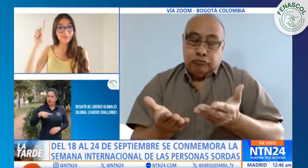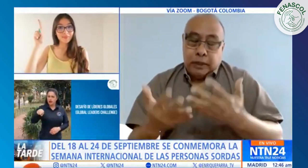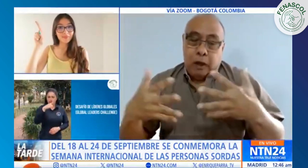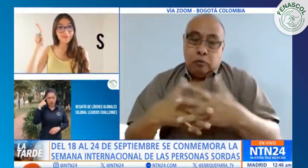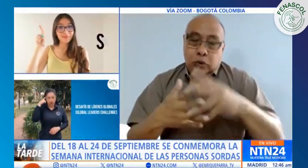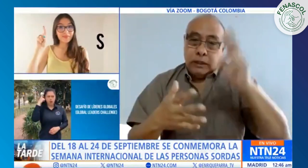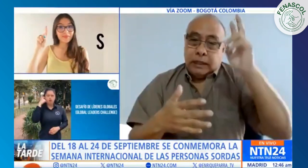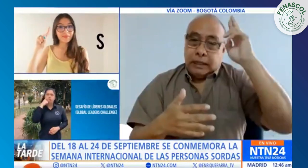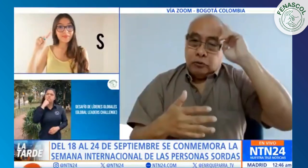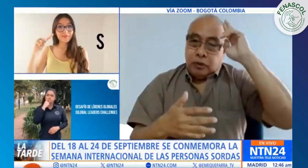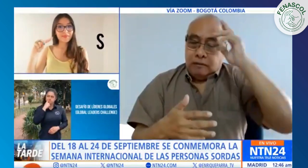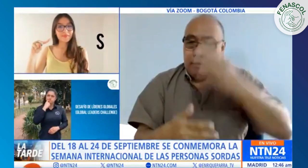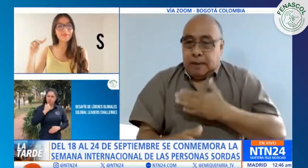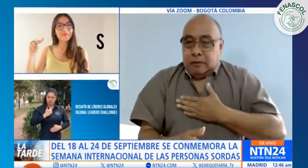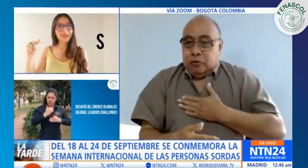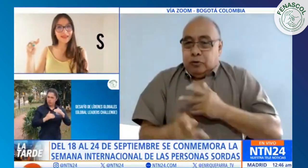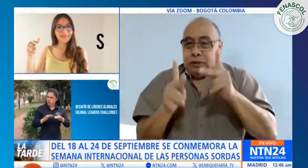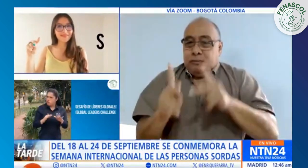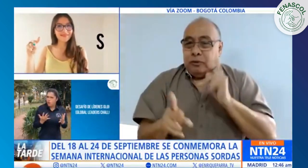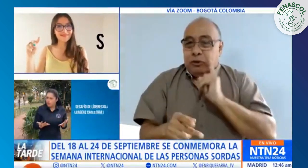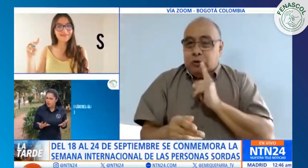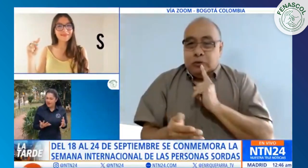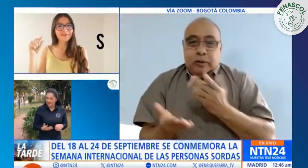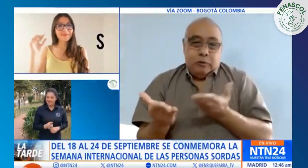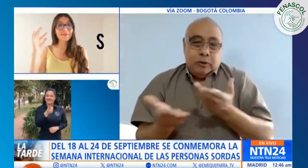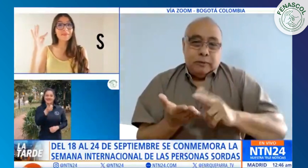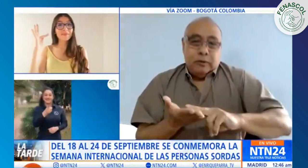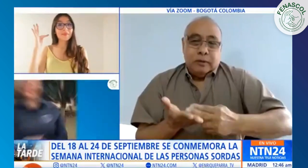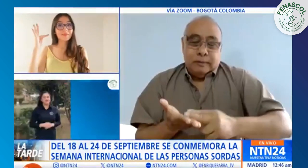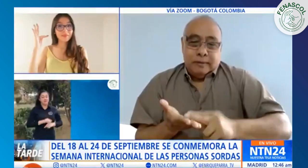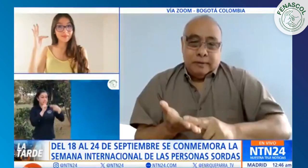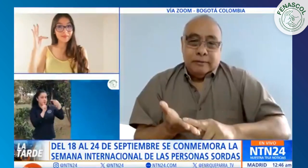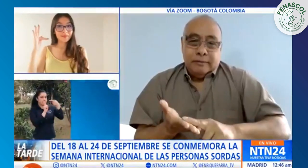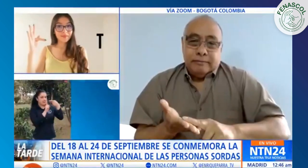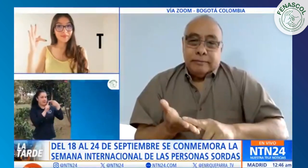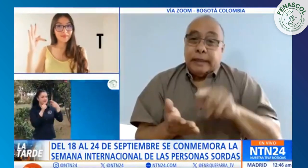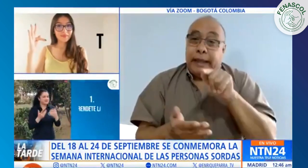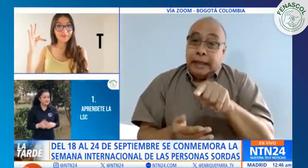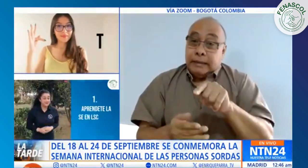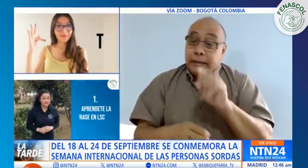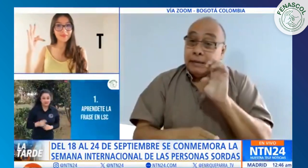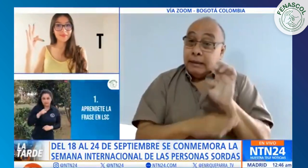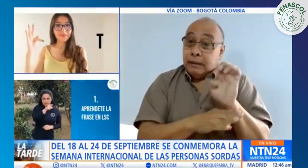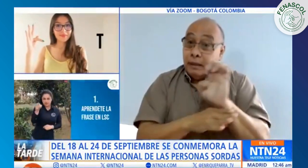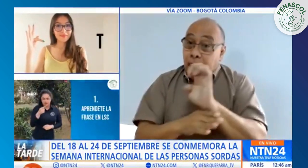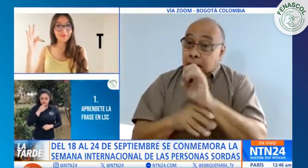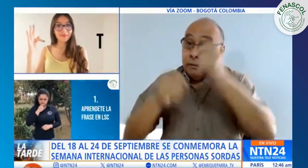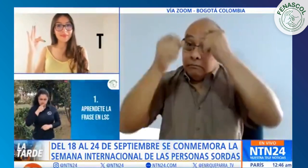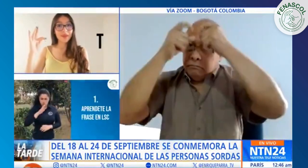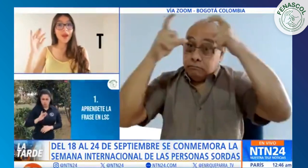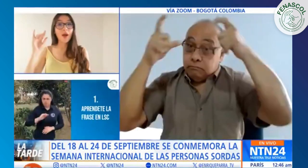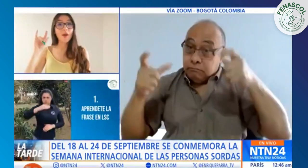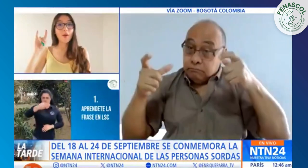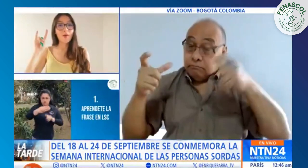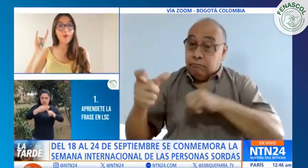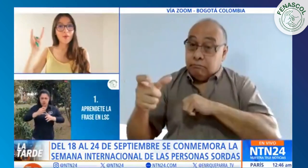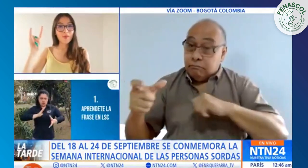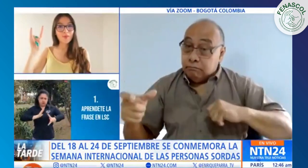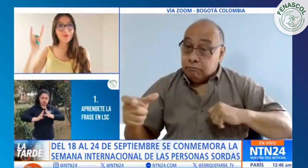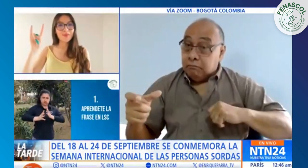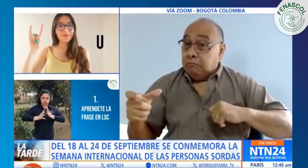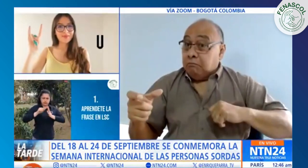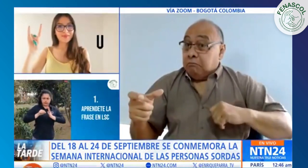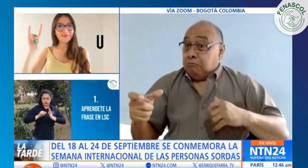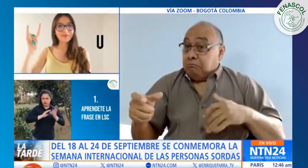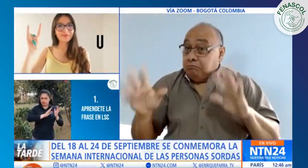se tiene que propender o se debe cooperar a las entidades a garantizar el servicio de interpretación para que las personas sordas puedan